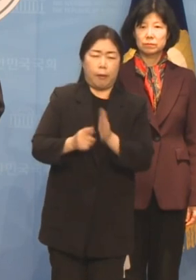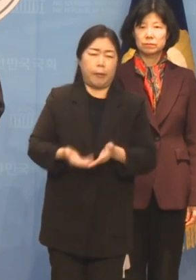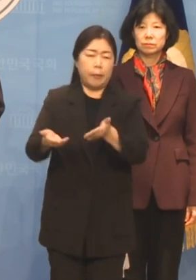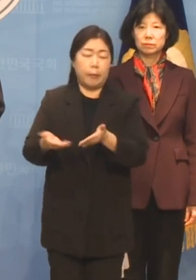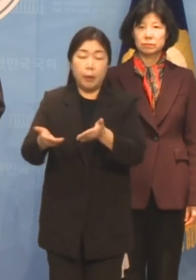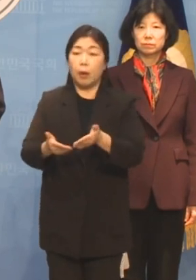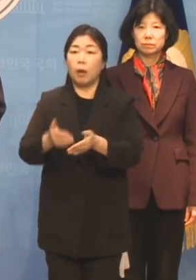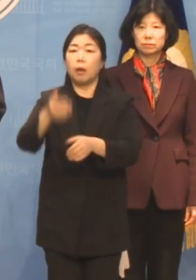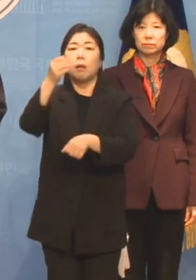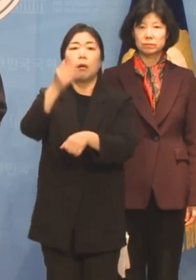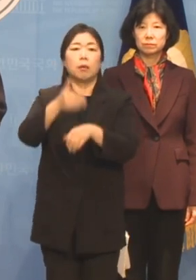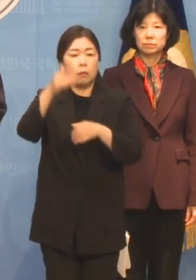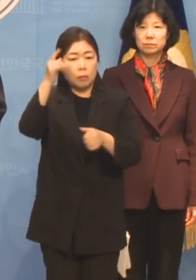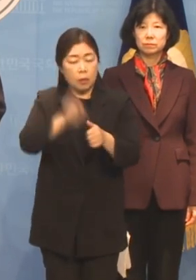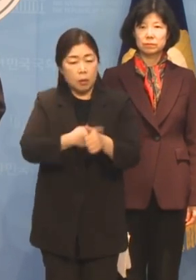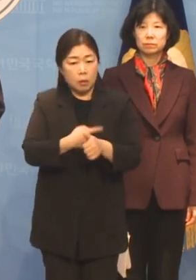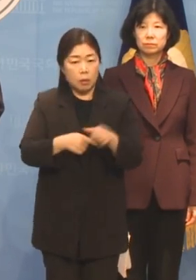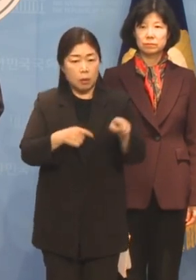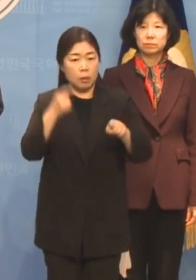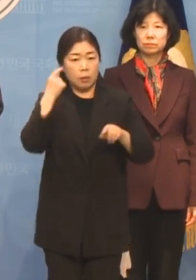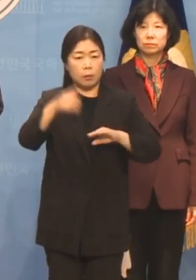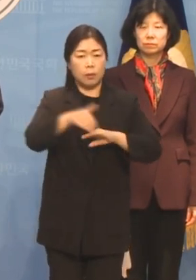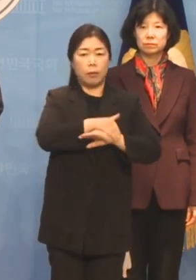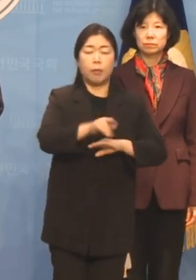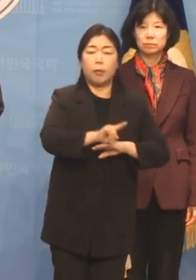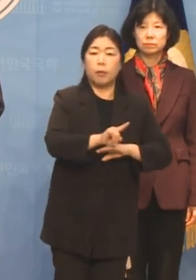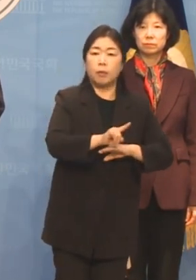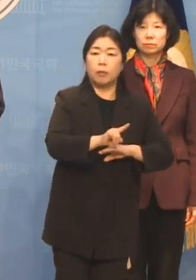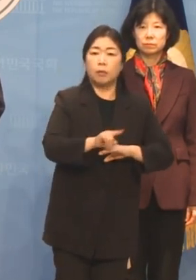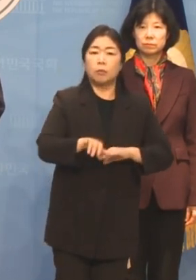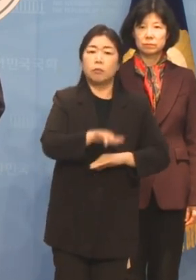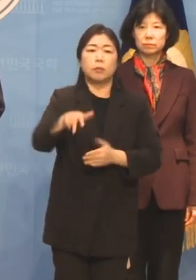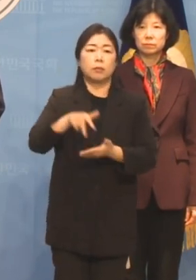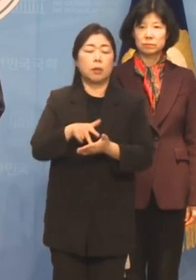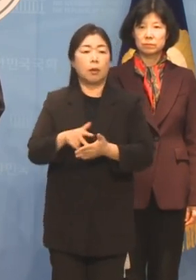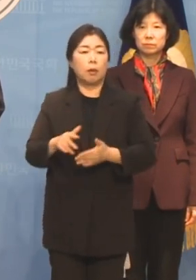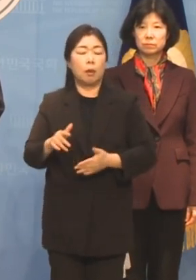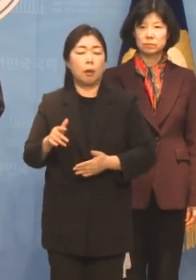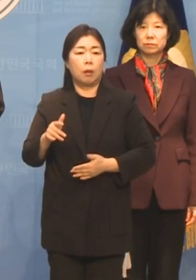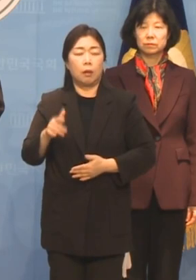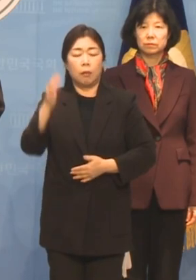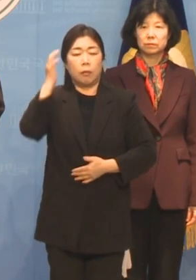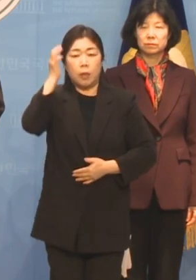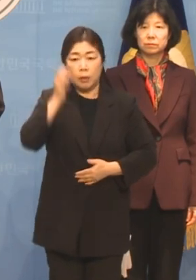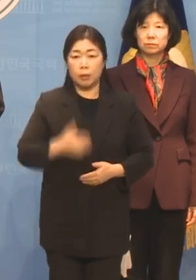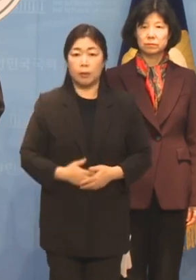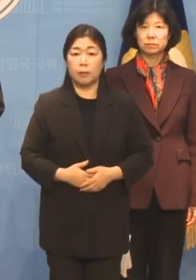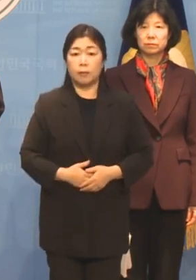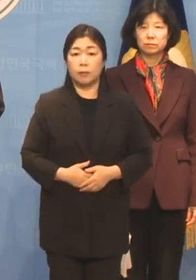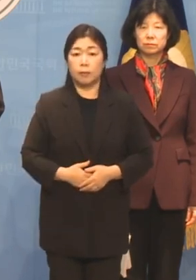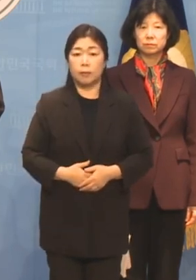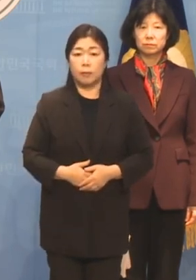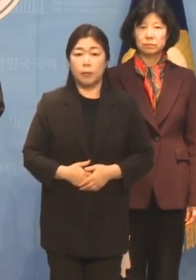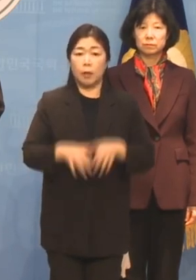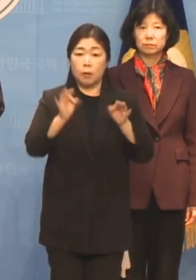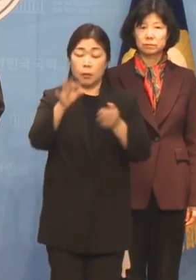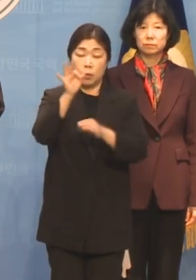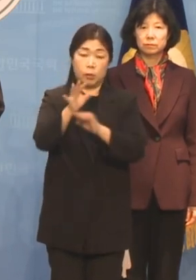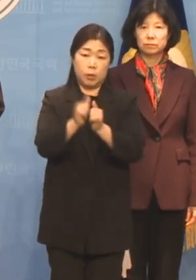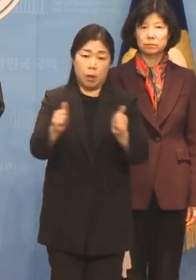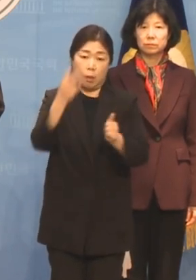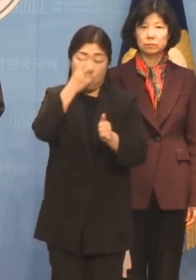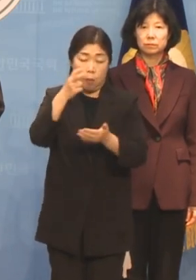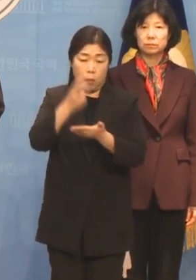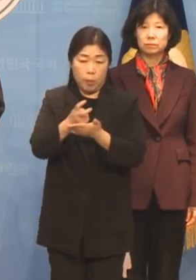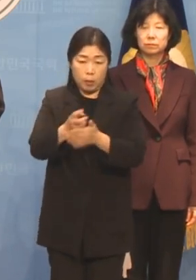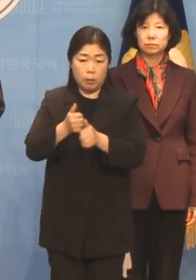의도에 의심을 지울 수 없습니다. 이에 우리는 금융소비자로서 금융소비자보호법에 따라 보호받아야